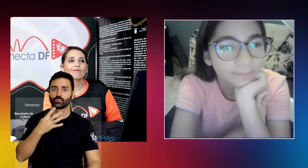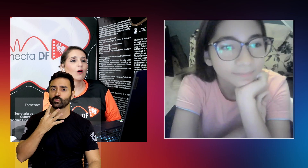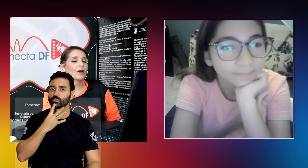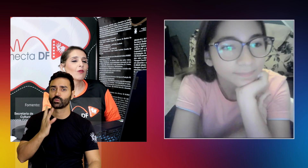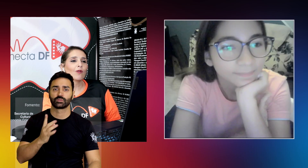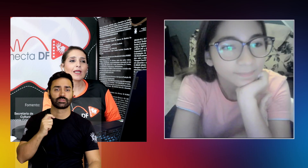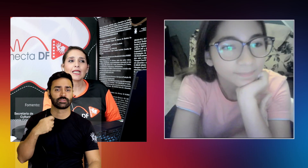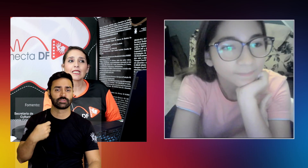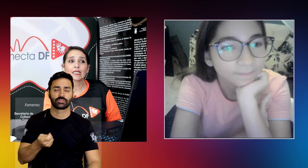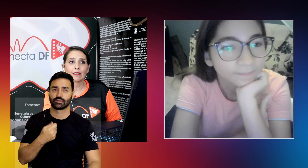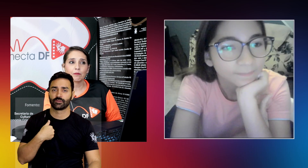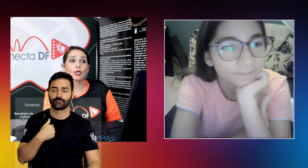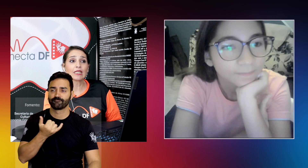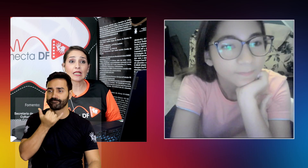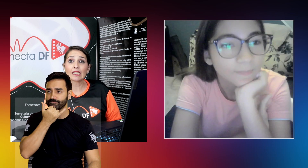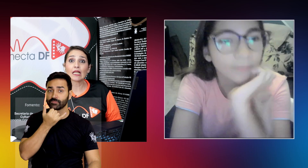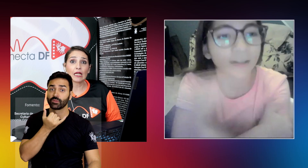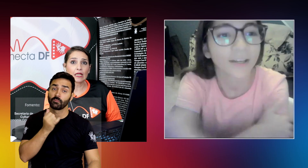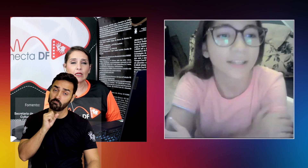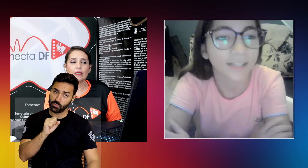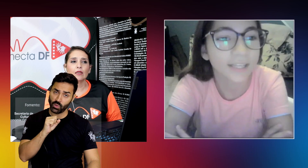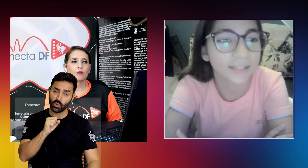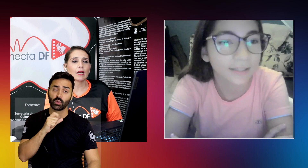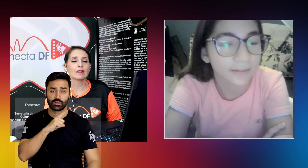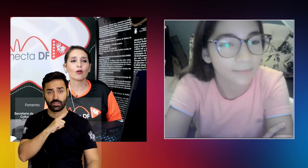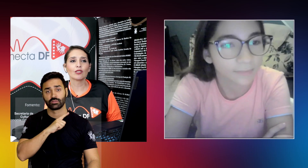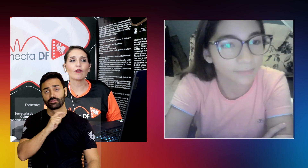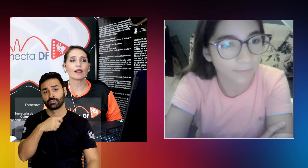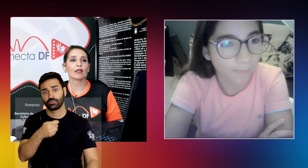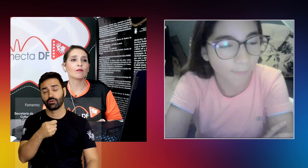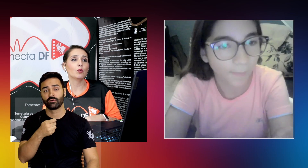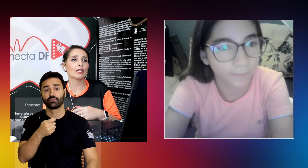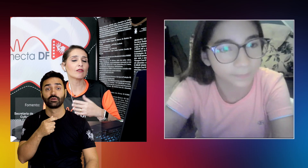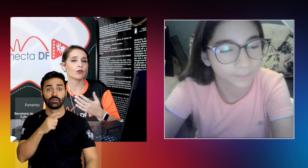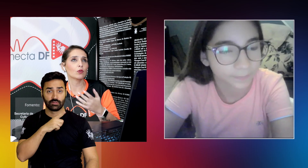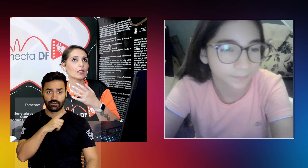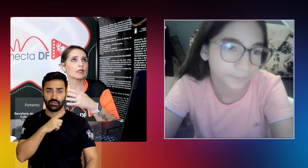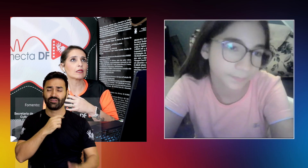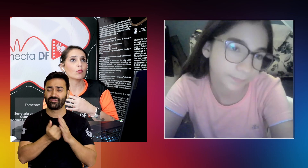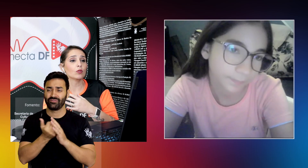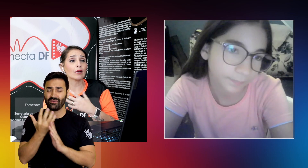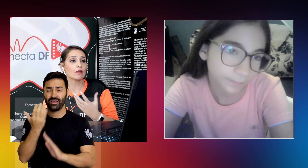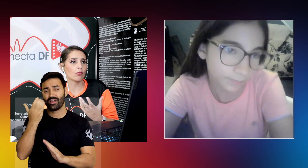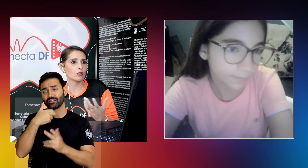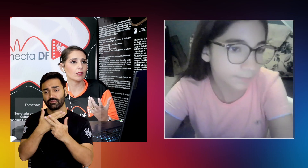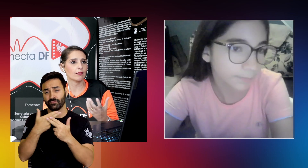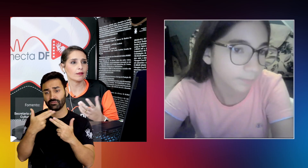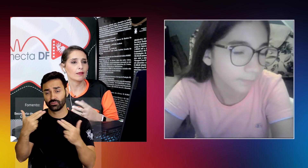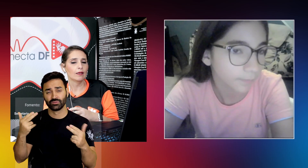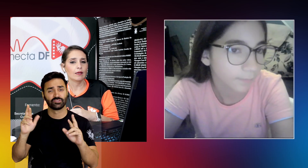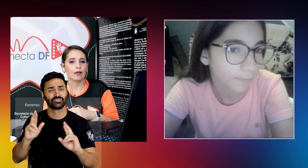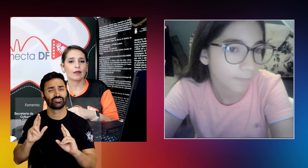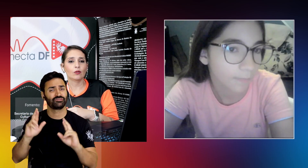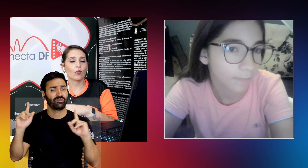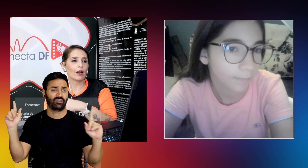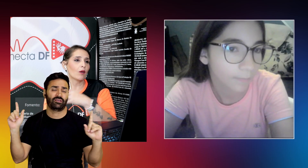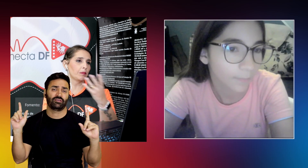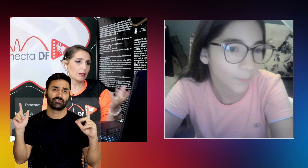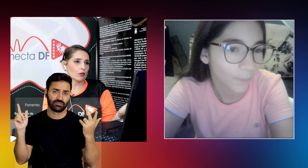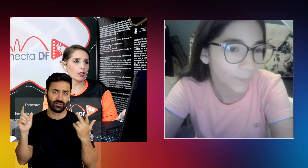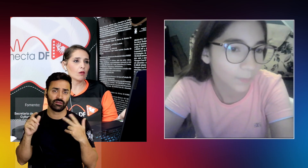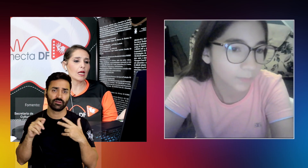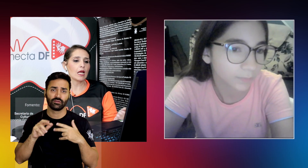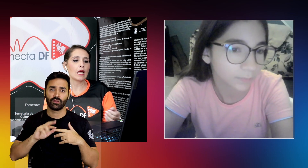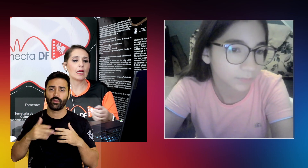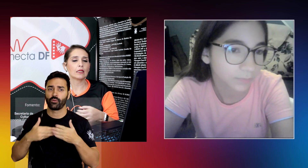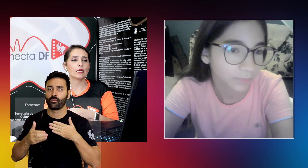né? Não que eu conheça. Pode ser que tenha. Porque é o que a gente fala, tem muitas frutas que são muito exóticas. Não é qualquer